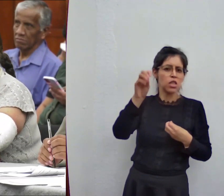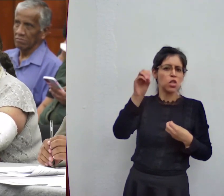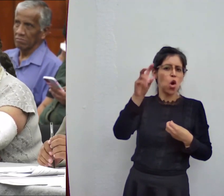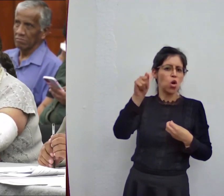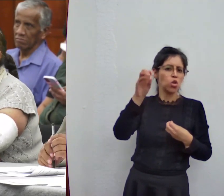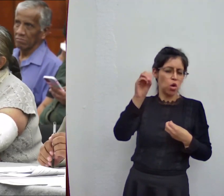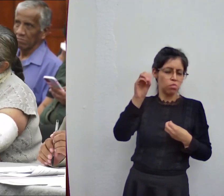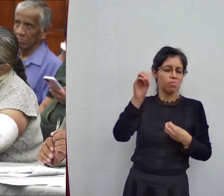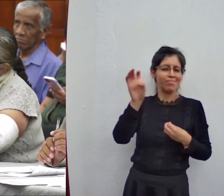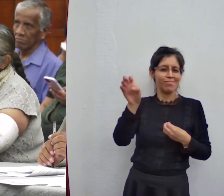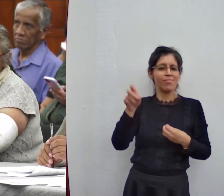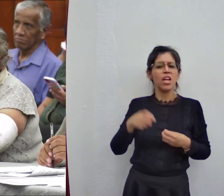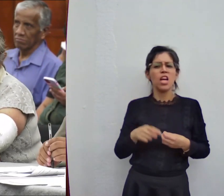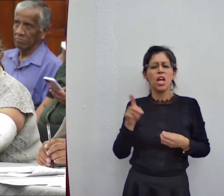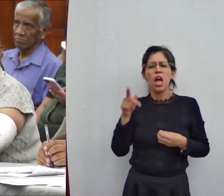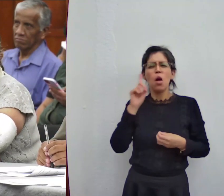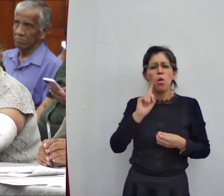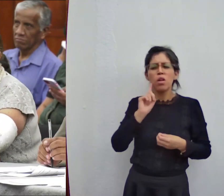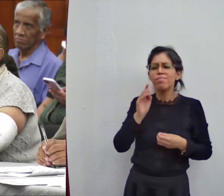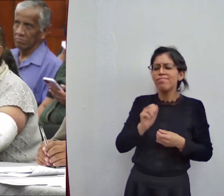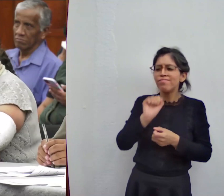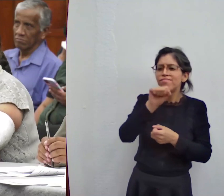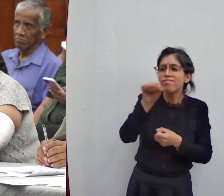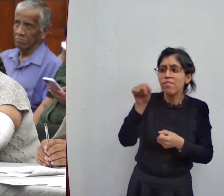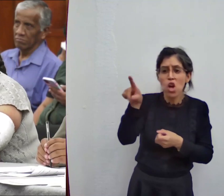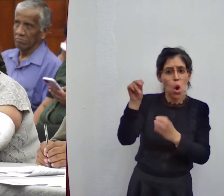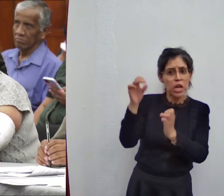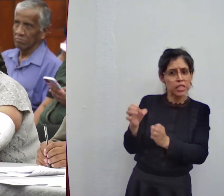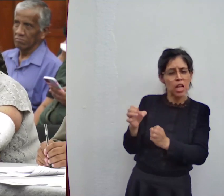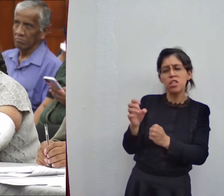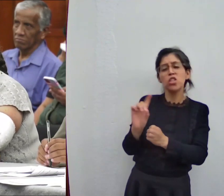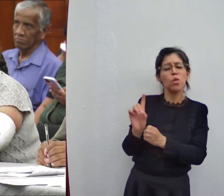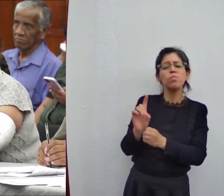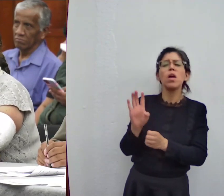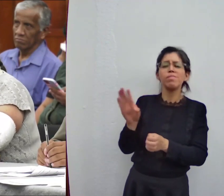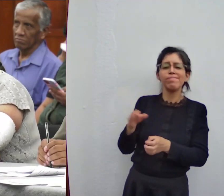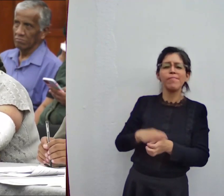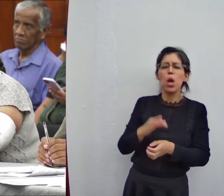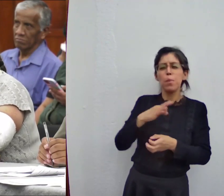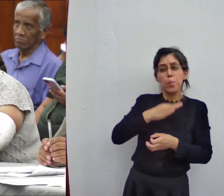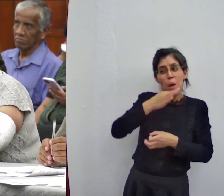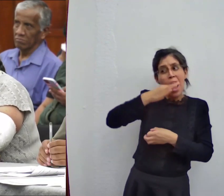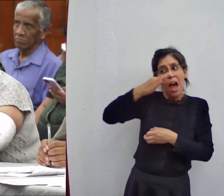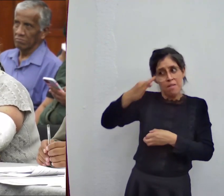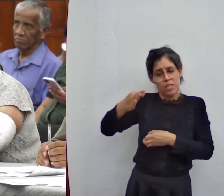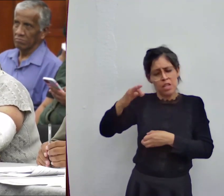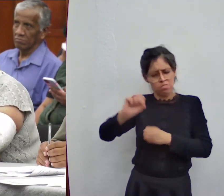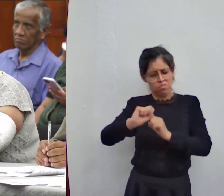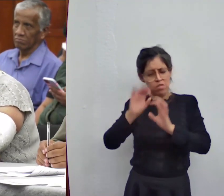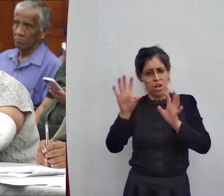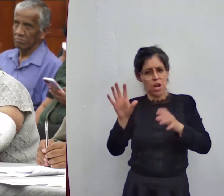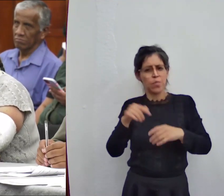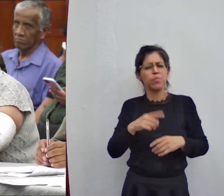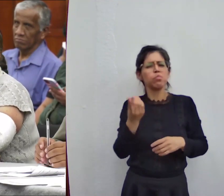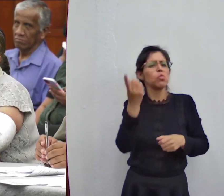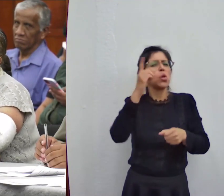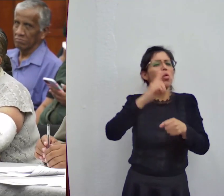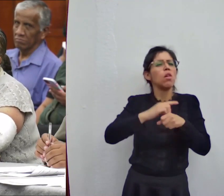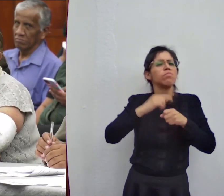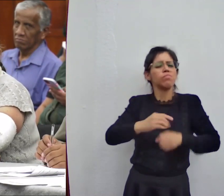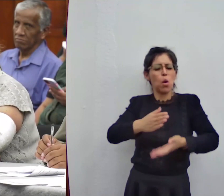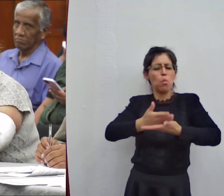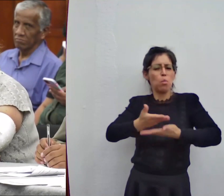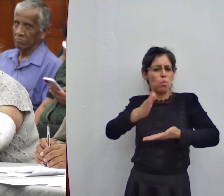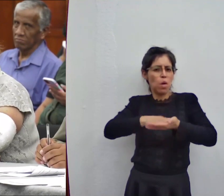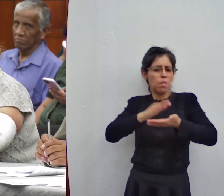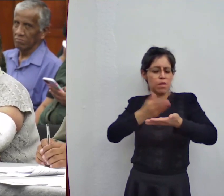Y la señorita fue y le dejó los papeles al señor para que levantara el censo. El día que a mí me dieron un tríptico, le dije, pues